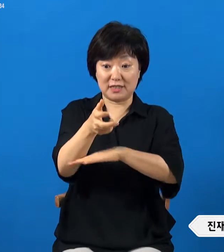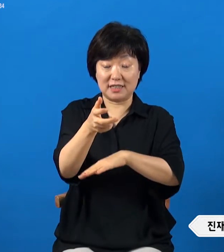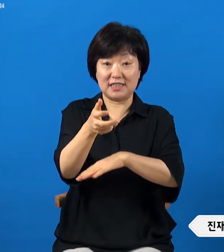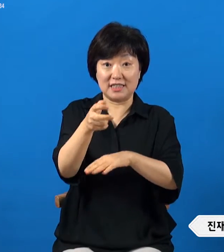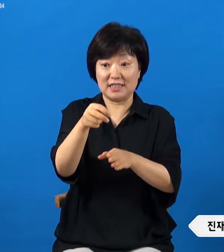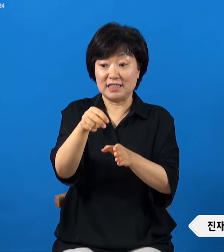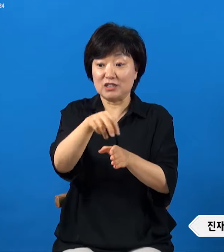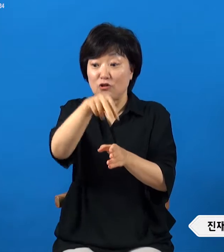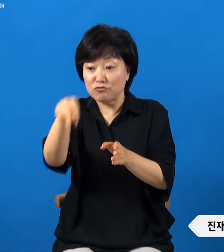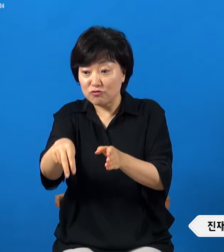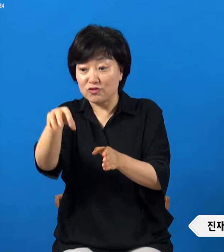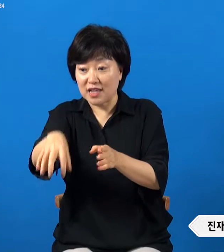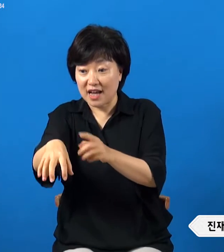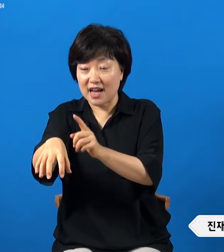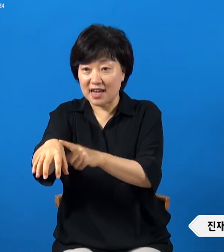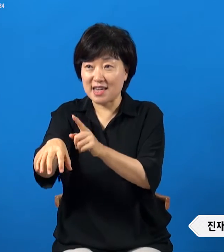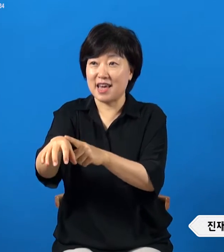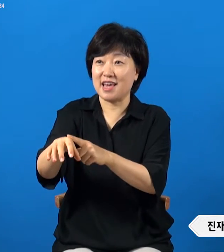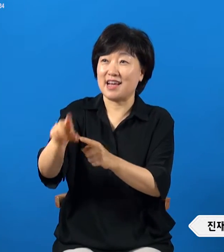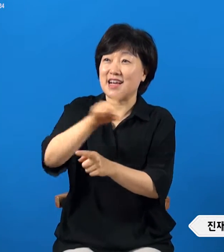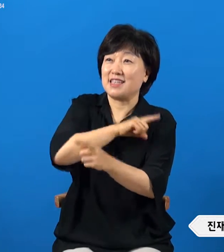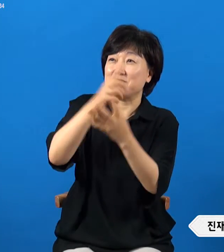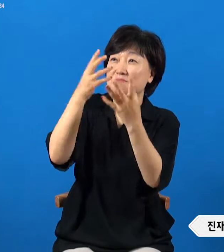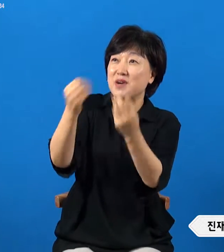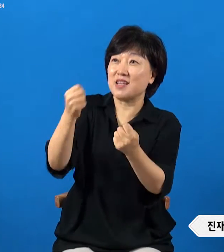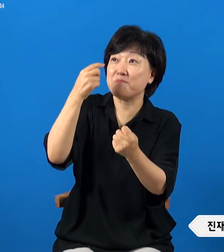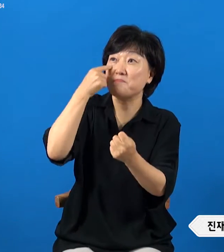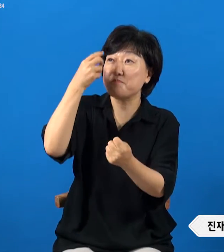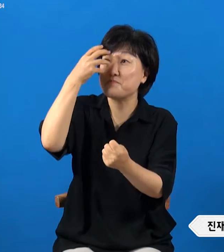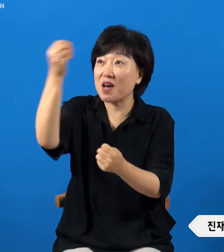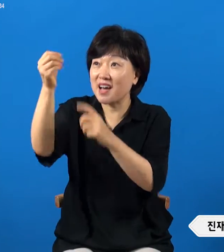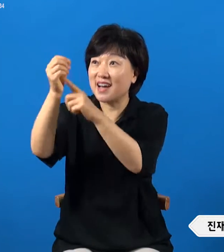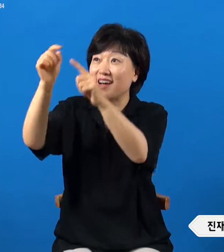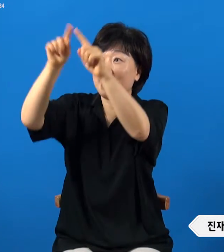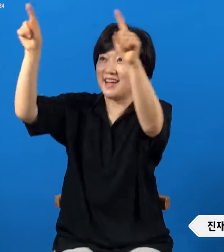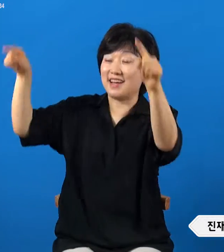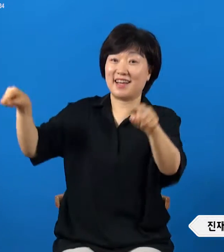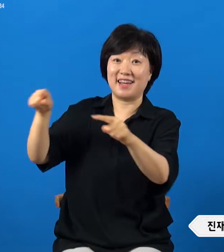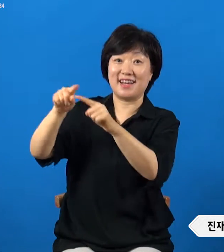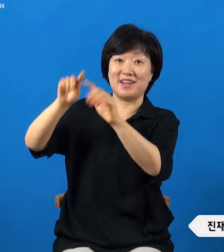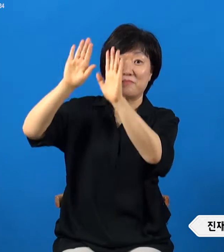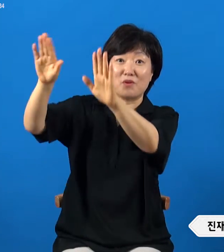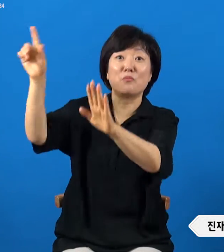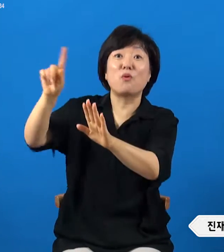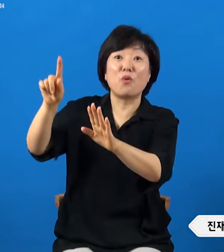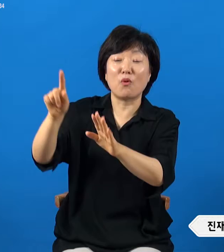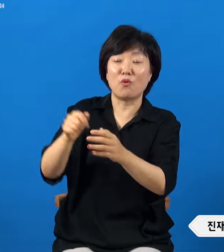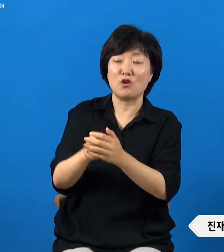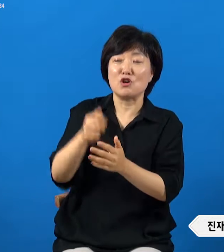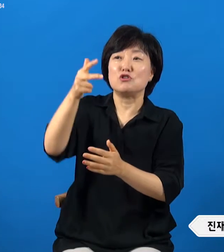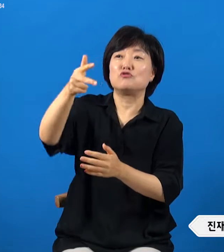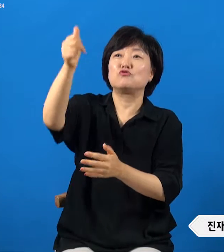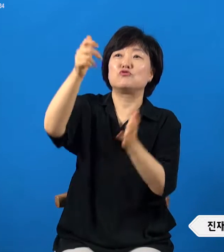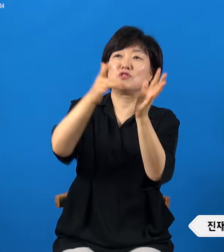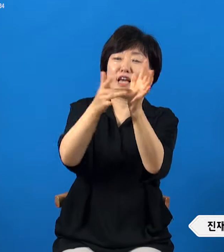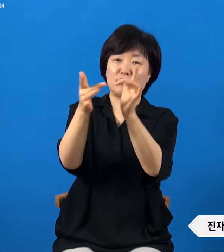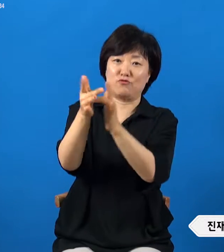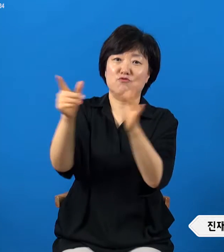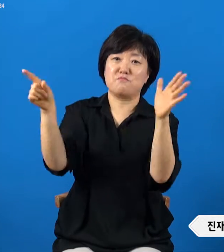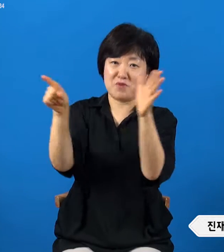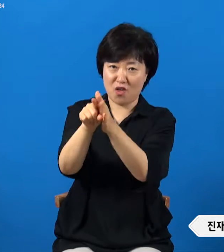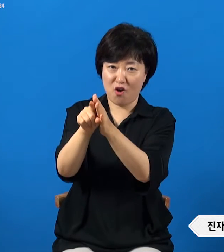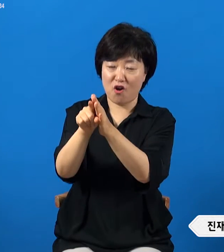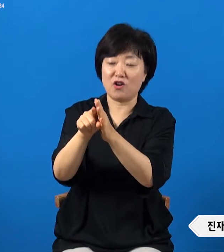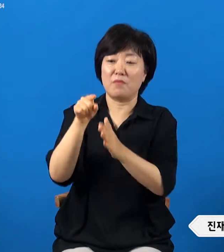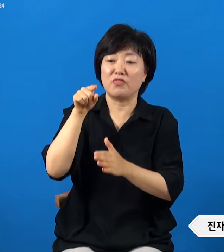있었던 가장 유명한 성경 구절이기도 합니다. 주 예수를 믿으라. 그리하면 너와 내 집이